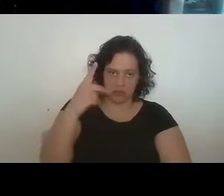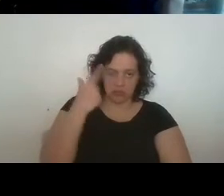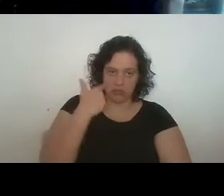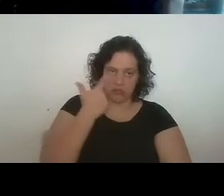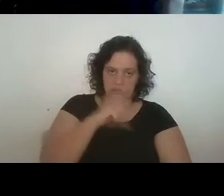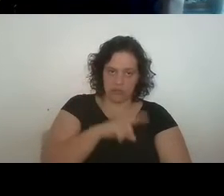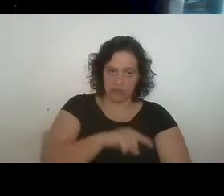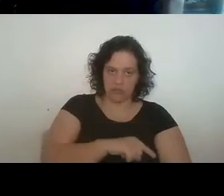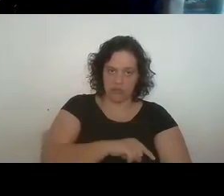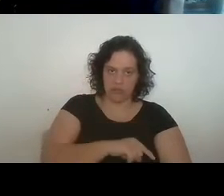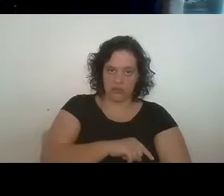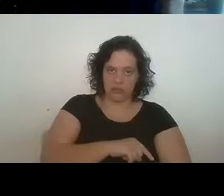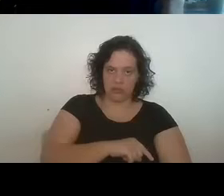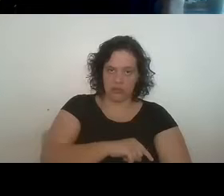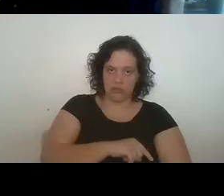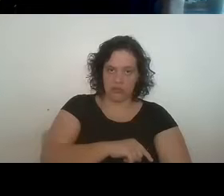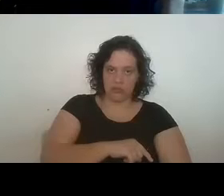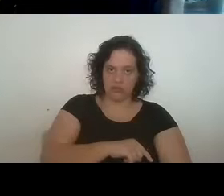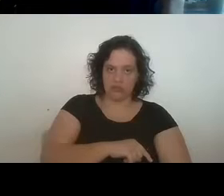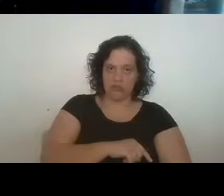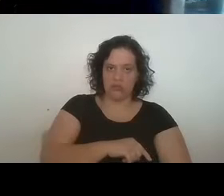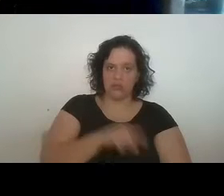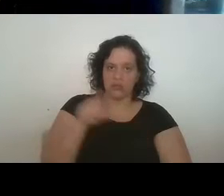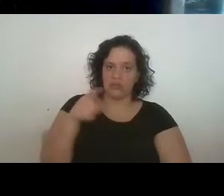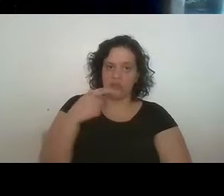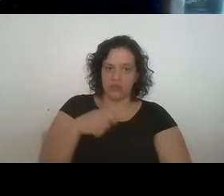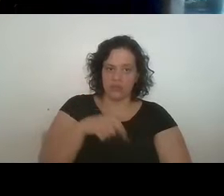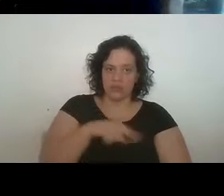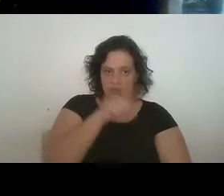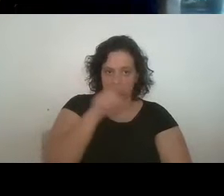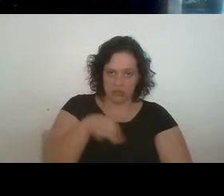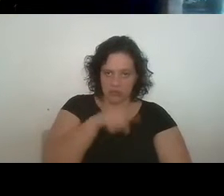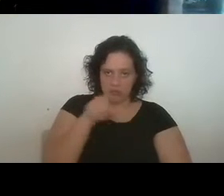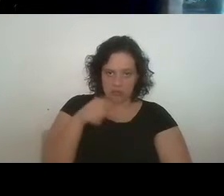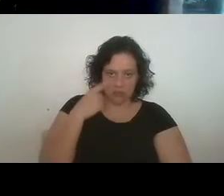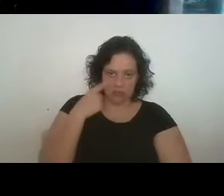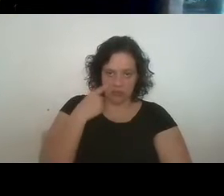apontar exatamente tudo que você precisa, aí você mesmo consegue mexer.